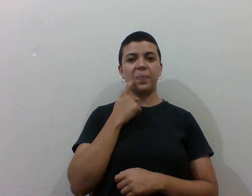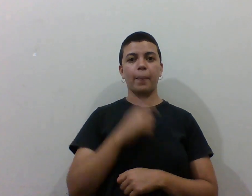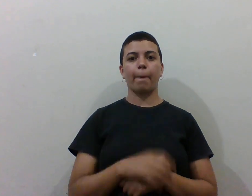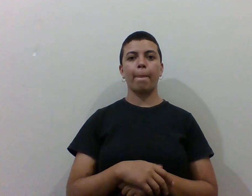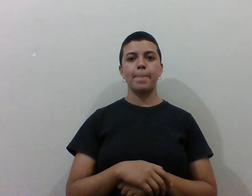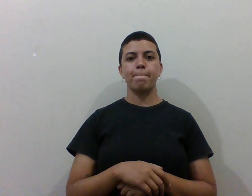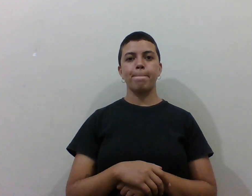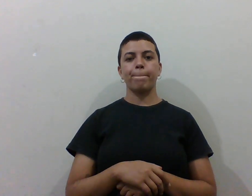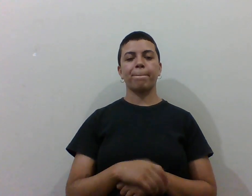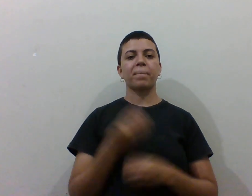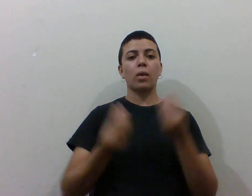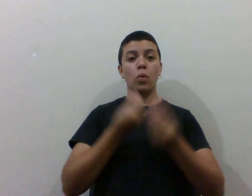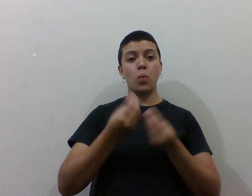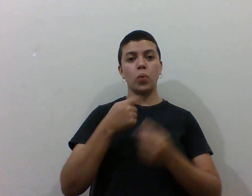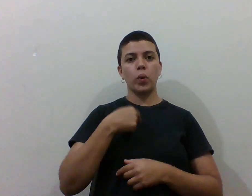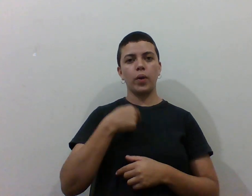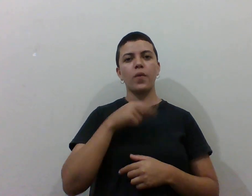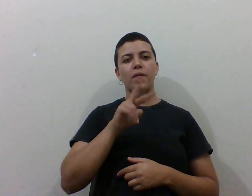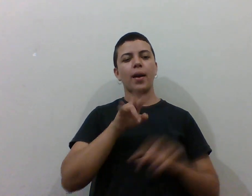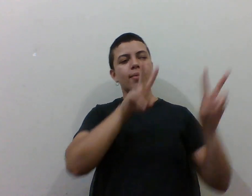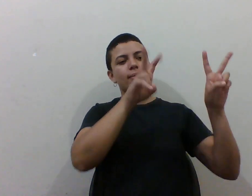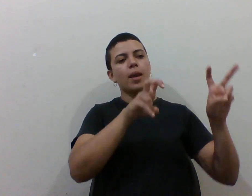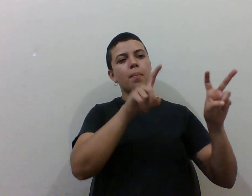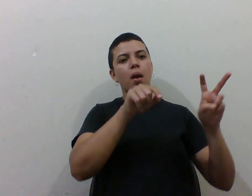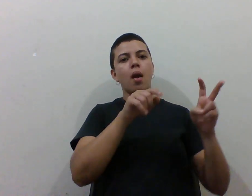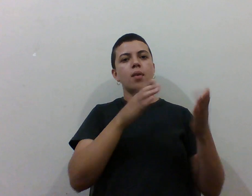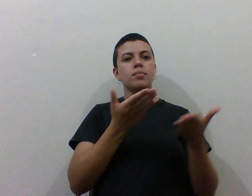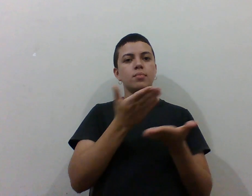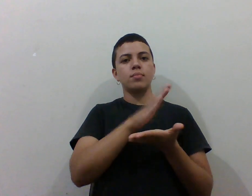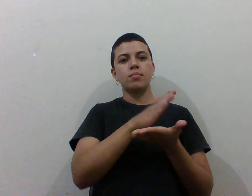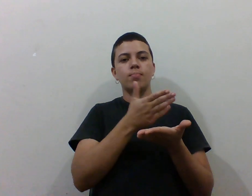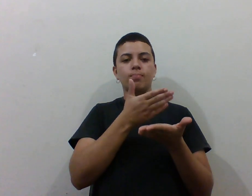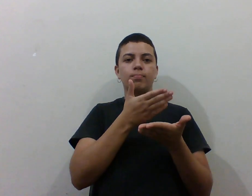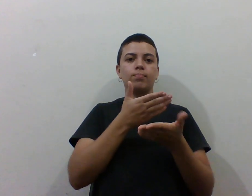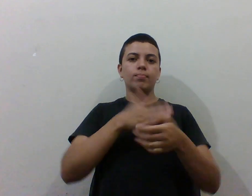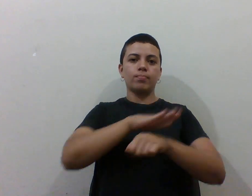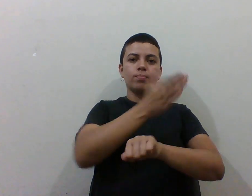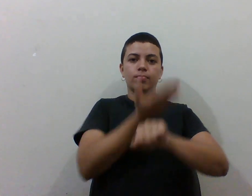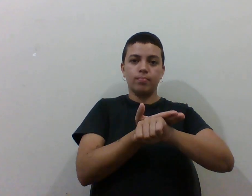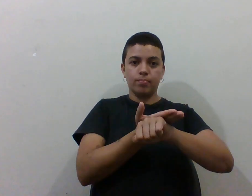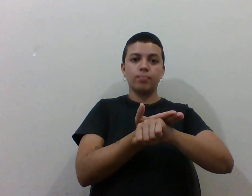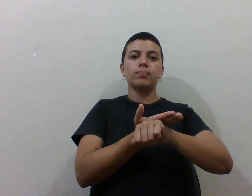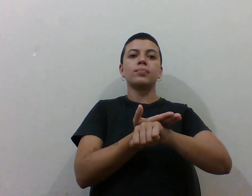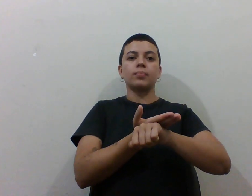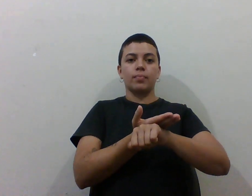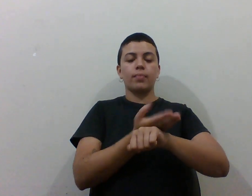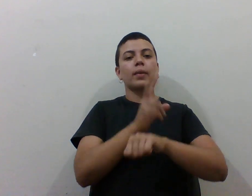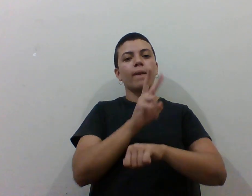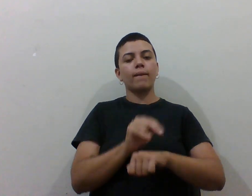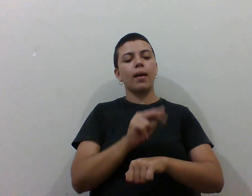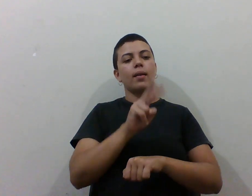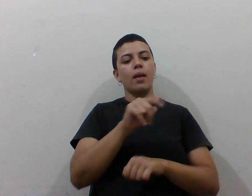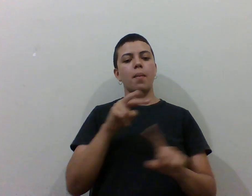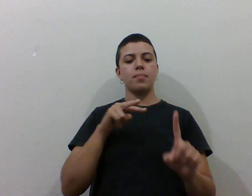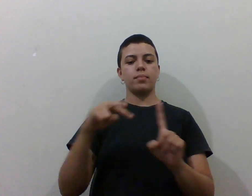transversal requer uma qualificação de quem é destinado a esse trabalho com essa perspectiva de